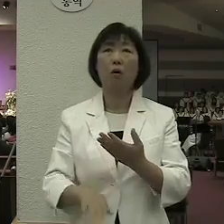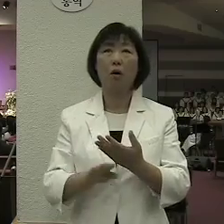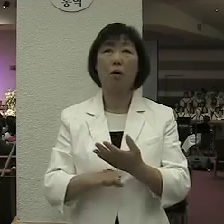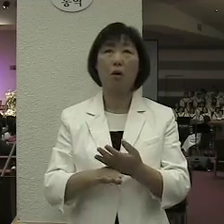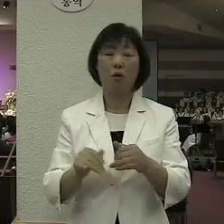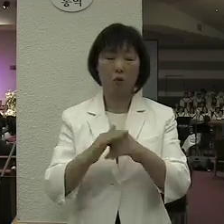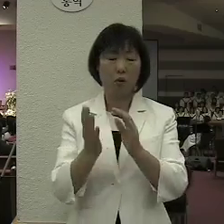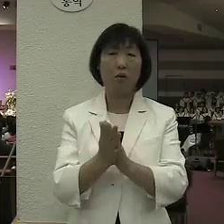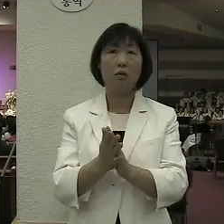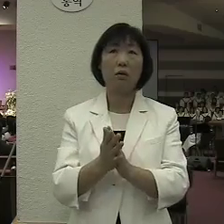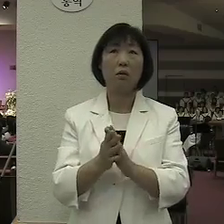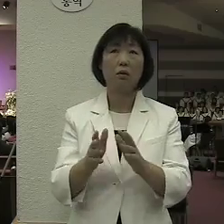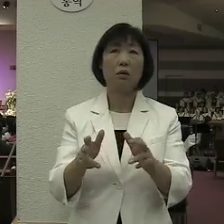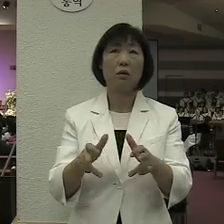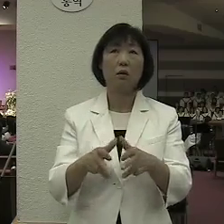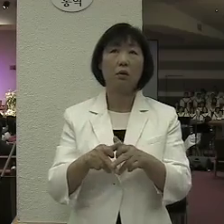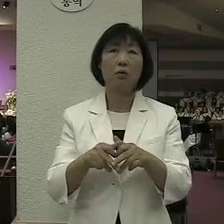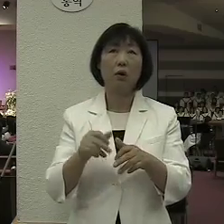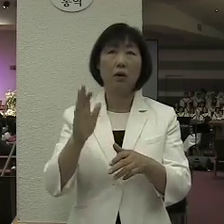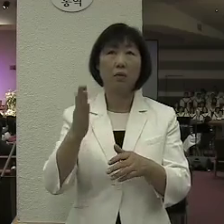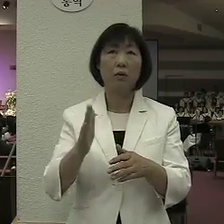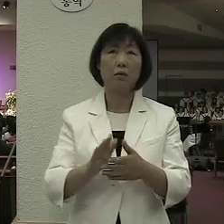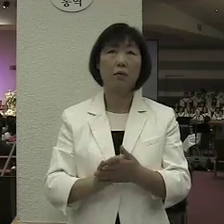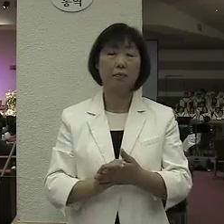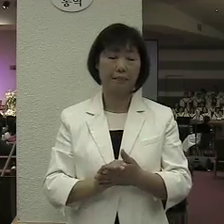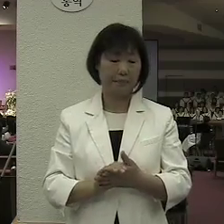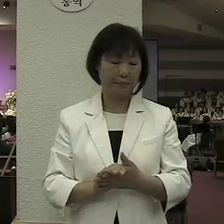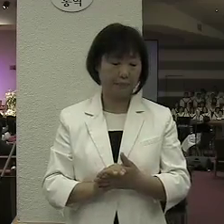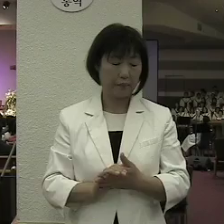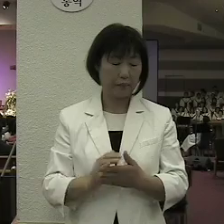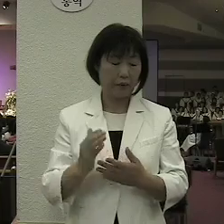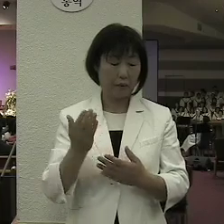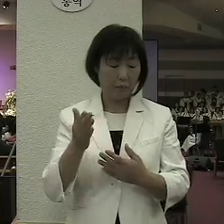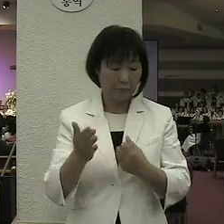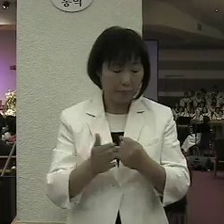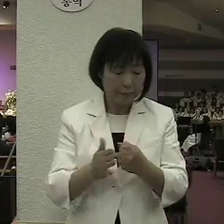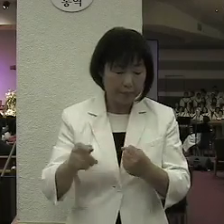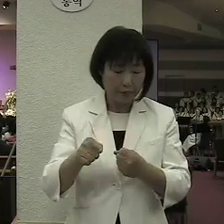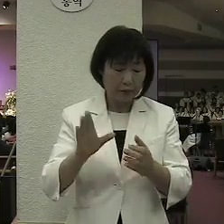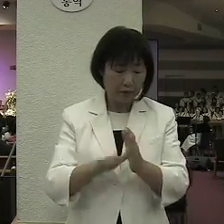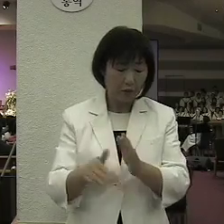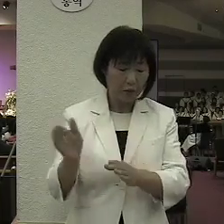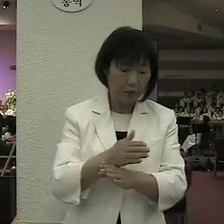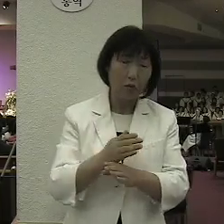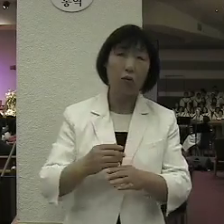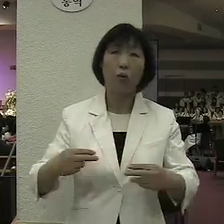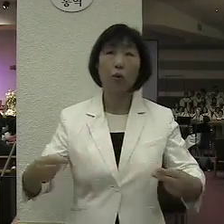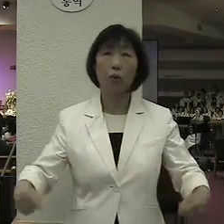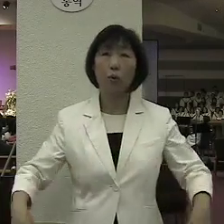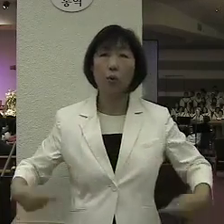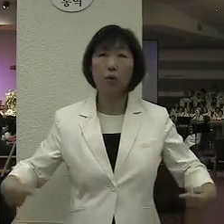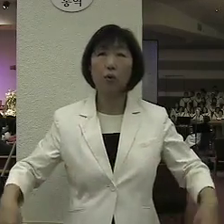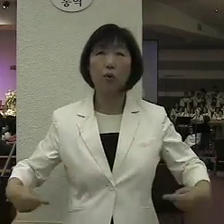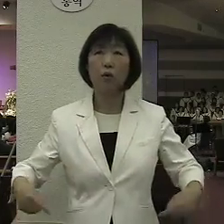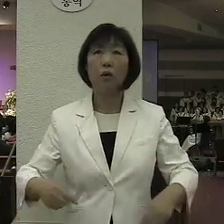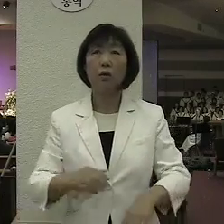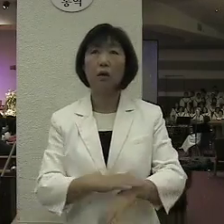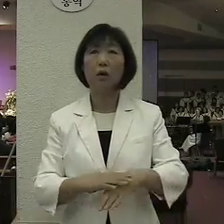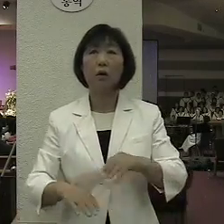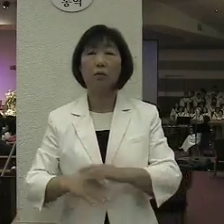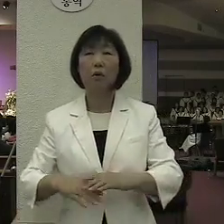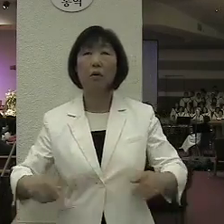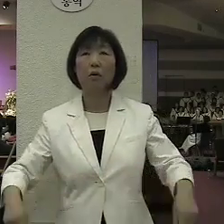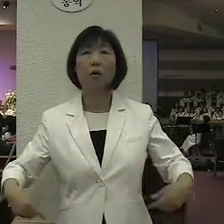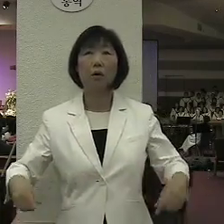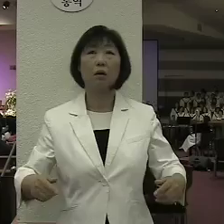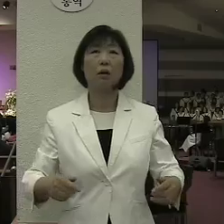두려워갖고 권총을 사가지고 항상 베개 밑에 두고 자야만 되는 그러한 그 페인이 되었습니다. 근데 어느 날 잠꼬대를 하면서